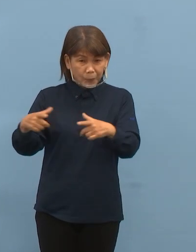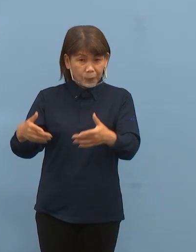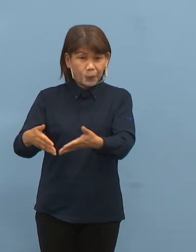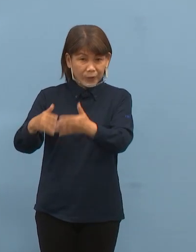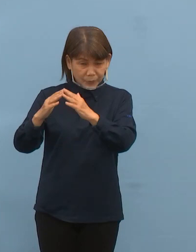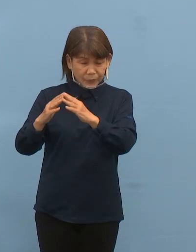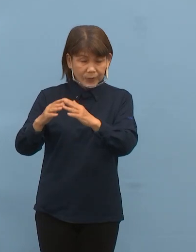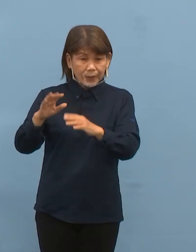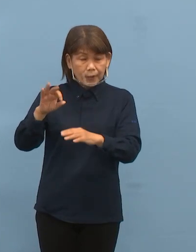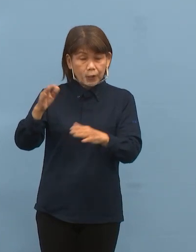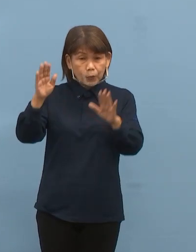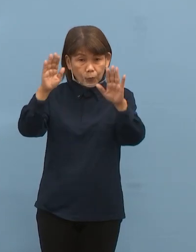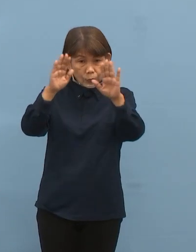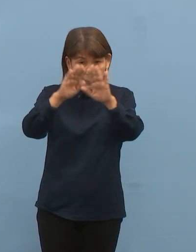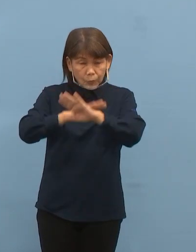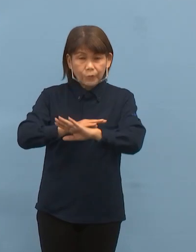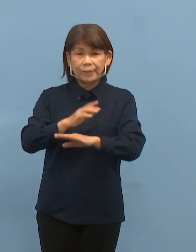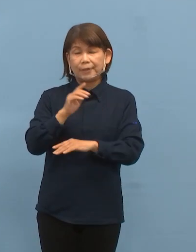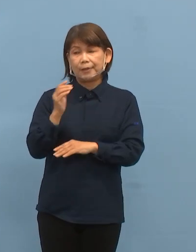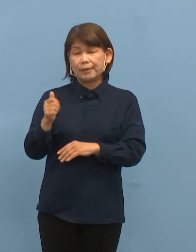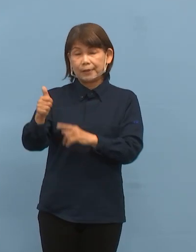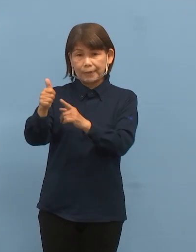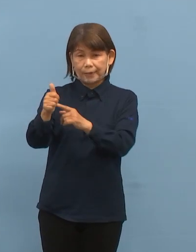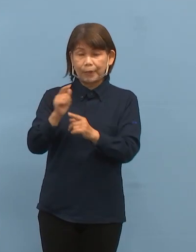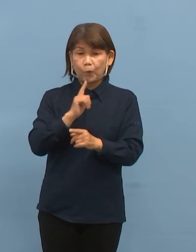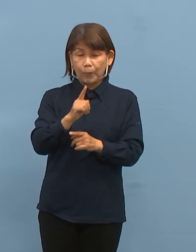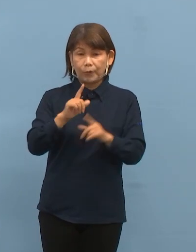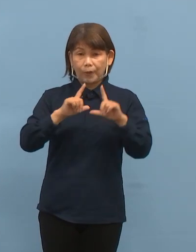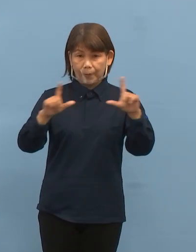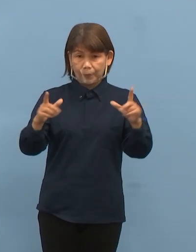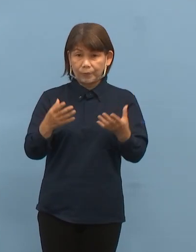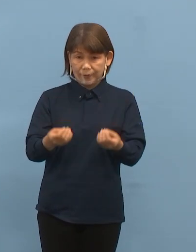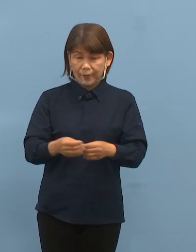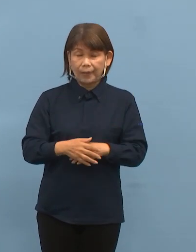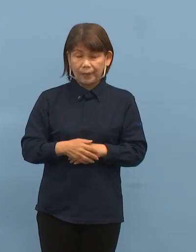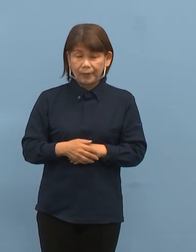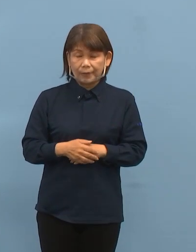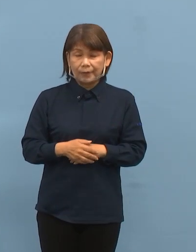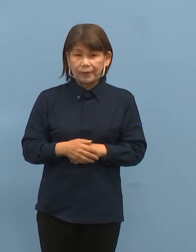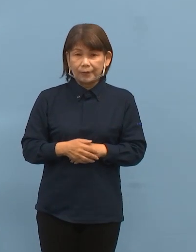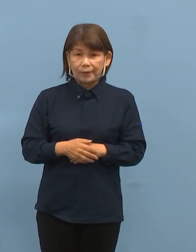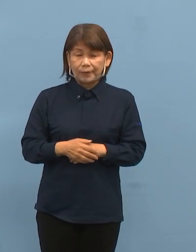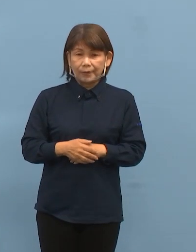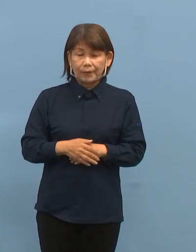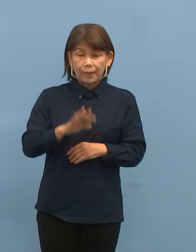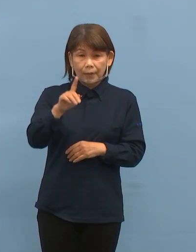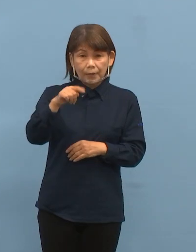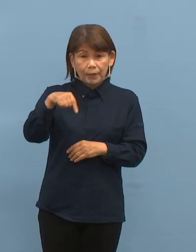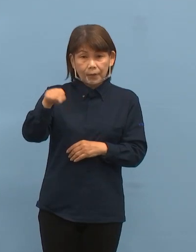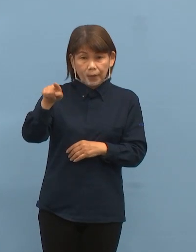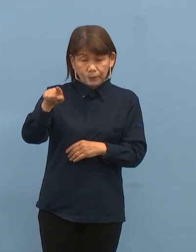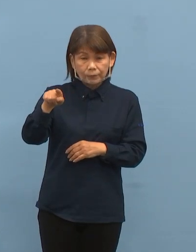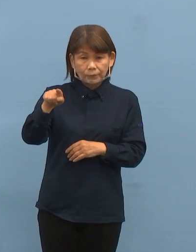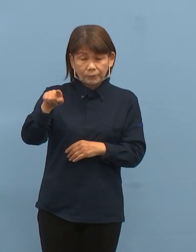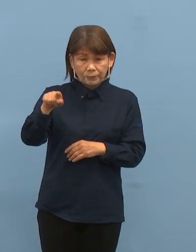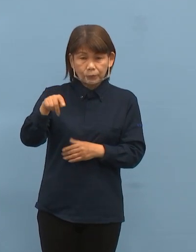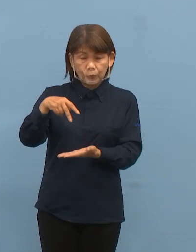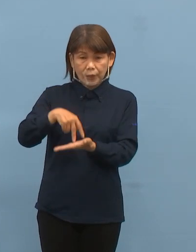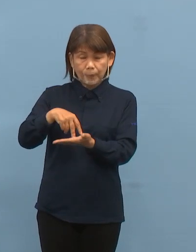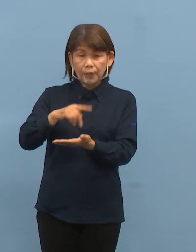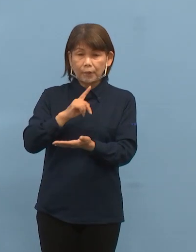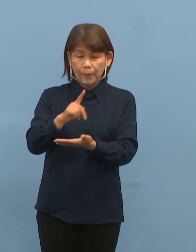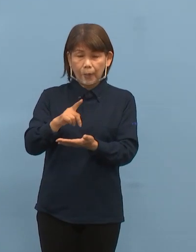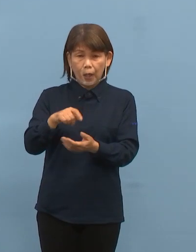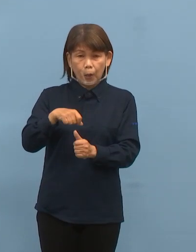コメントを発表したのは拝見しているんですが、特に県の絡みで雇用が重要だと思うんですけ